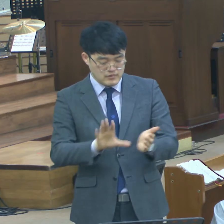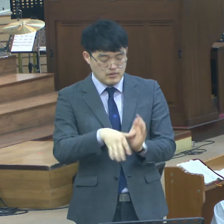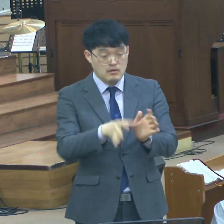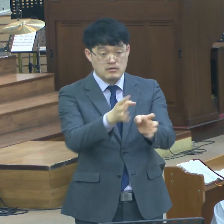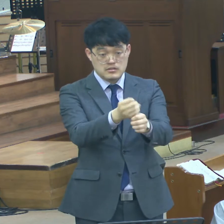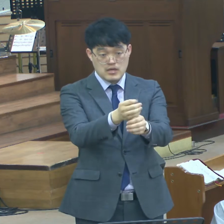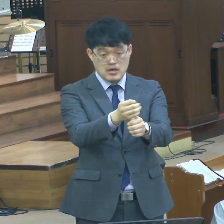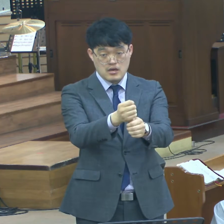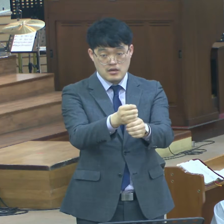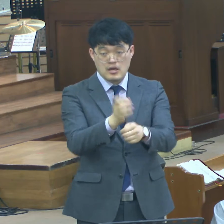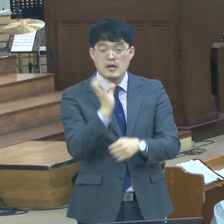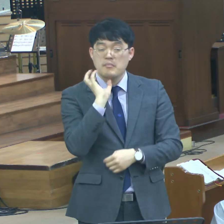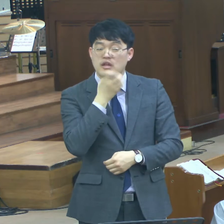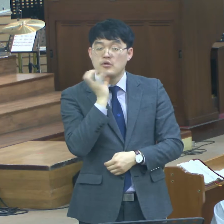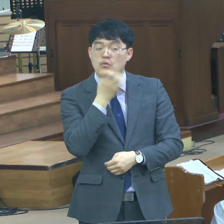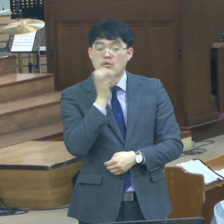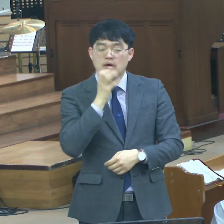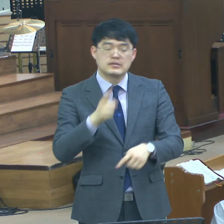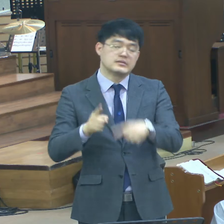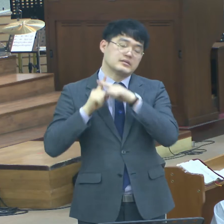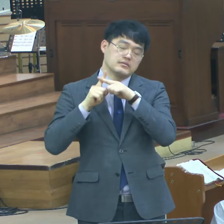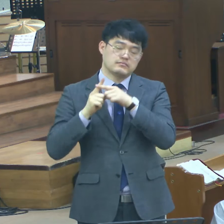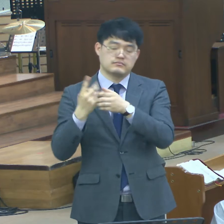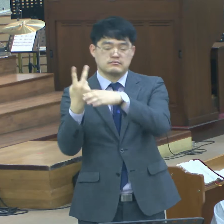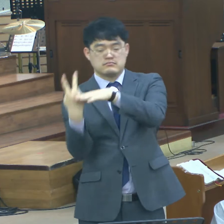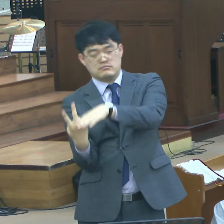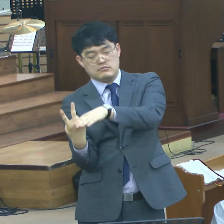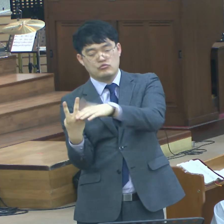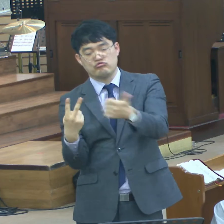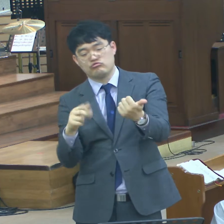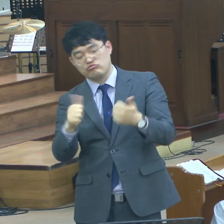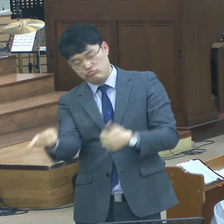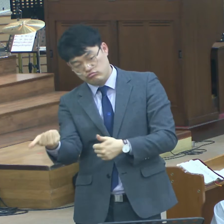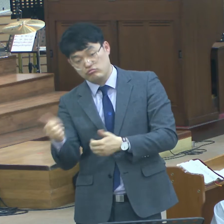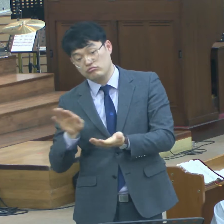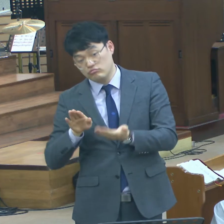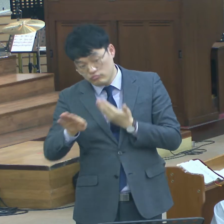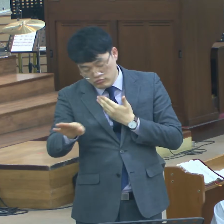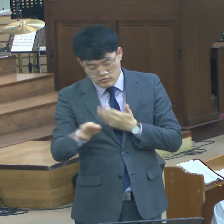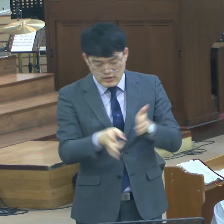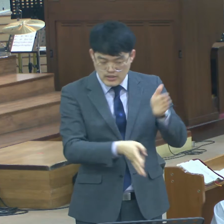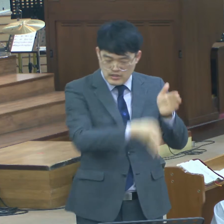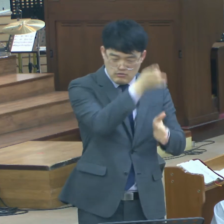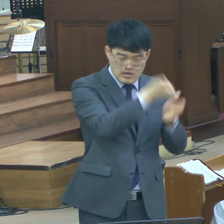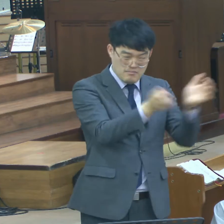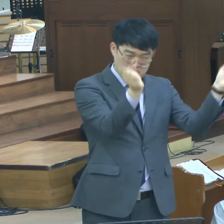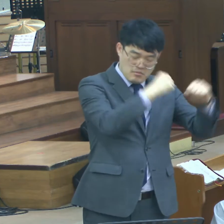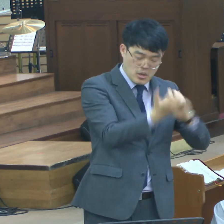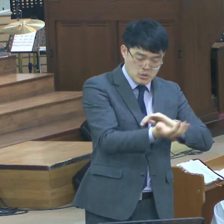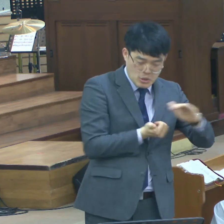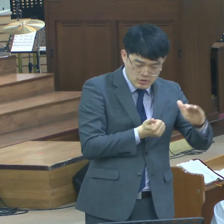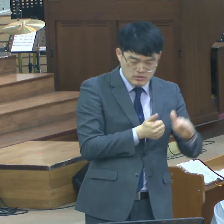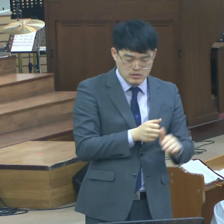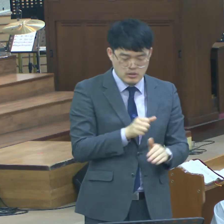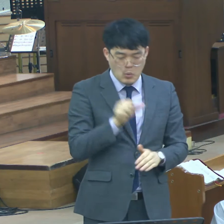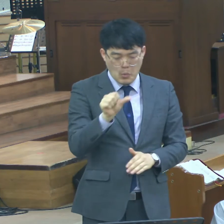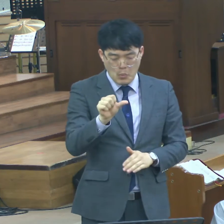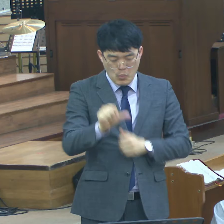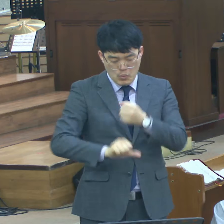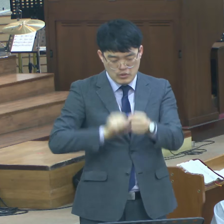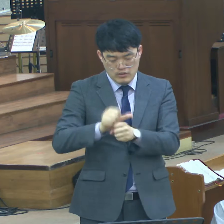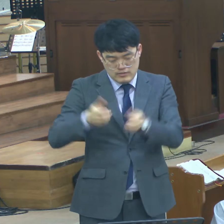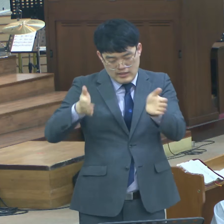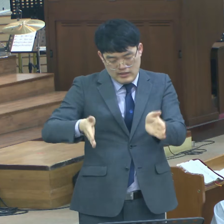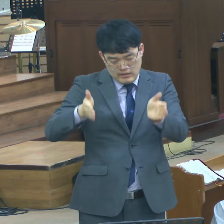후 예루살렘 멸망 전 이 5년 사이에 쓰여졌다고 하는 것이 많은 학자들의 대부분의